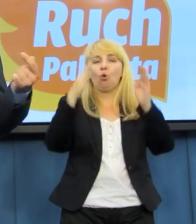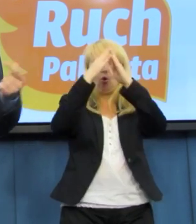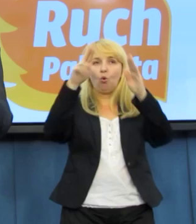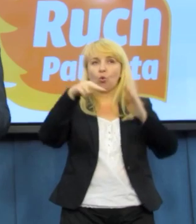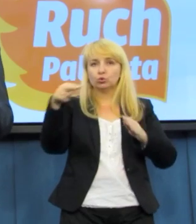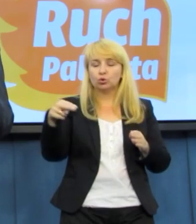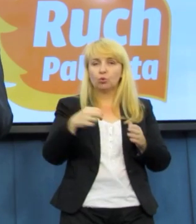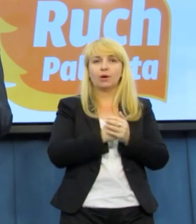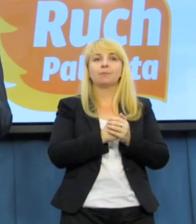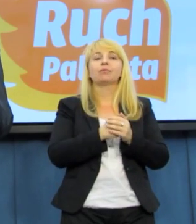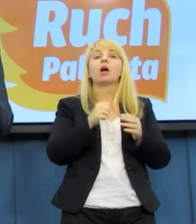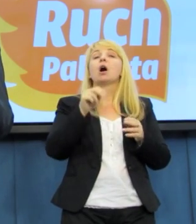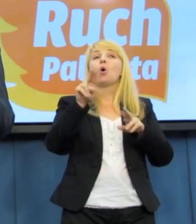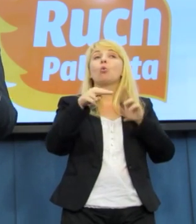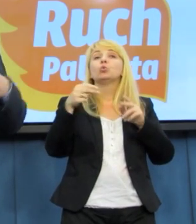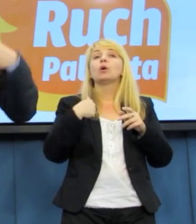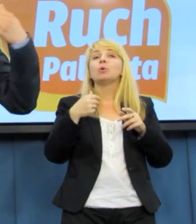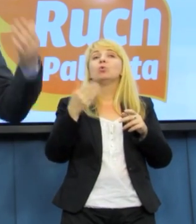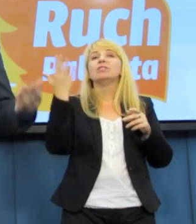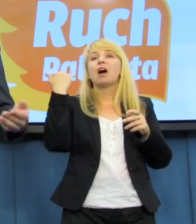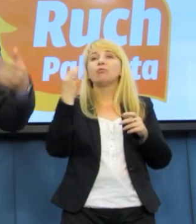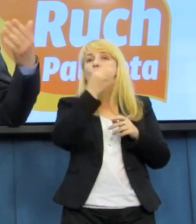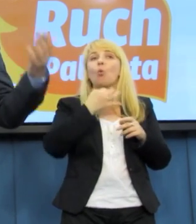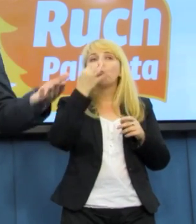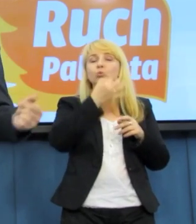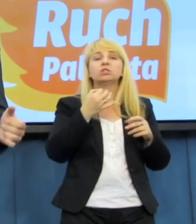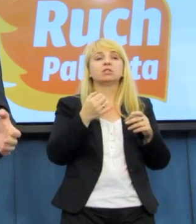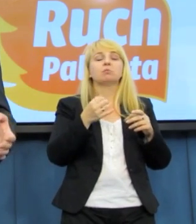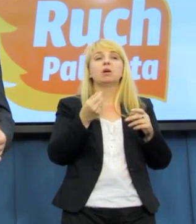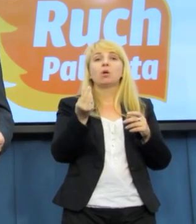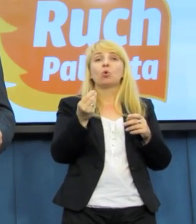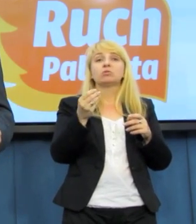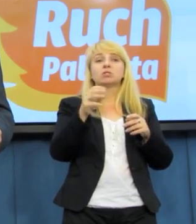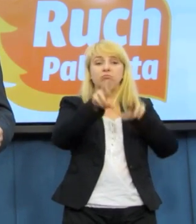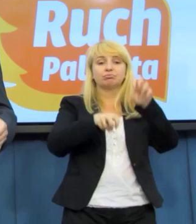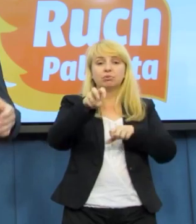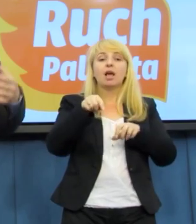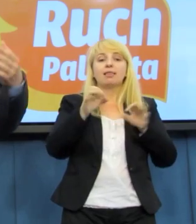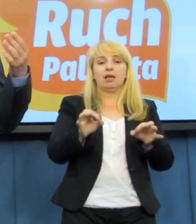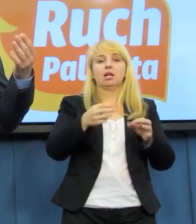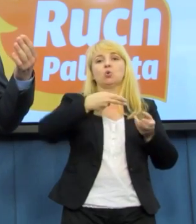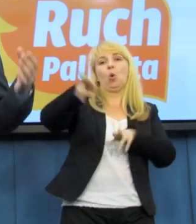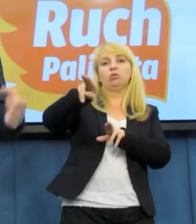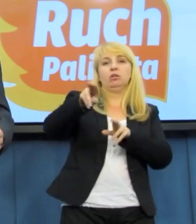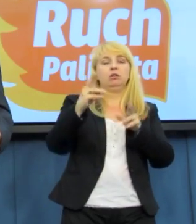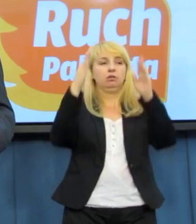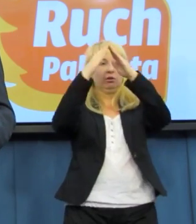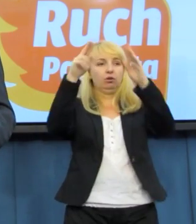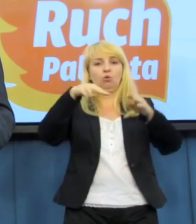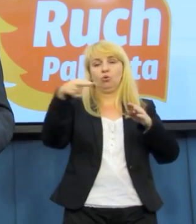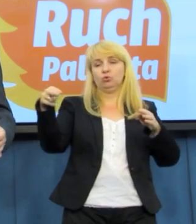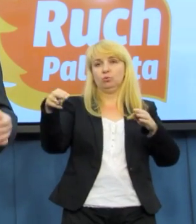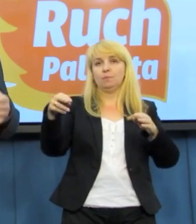utracone czy zabrane przez państwo komunistyczne. I dodatkowo cały czas samorządy przekazują z